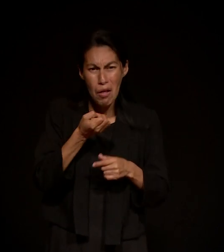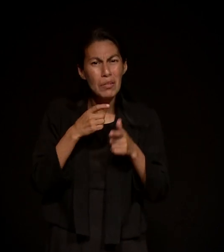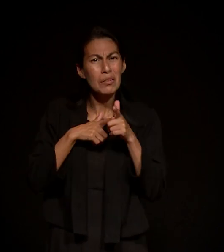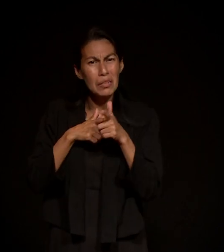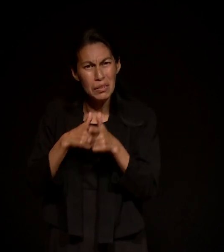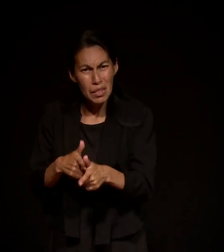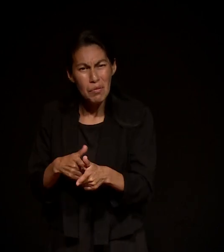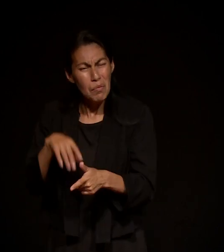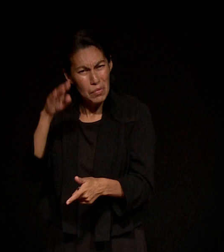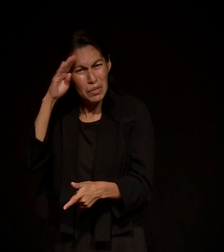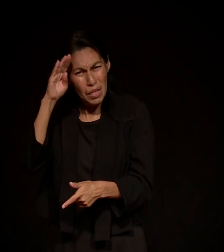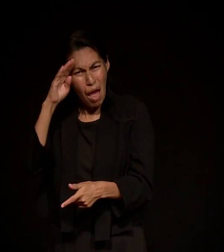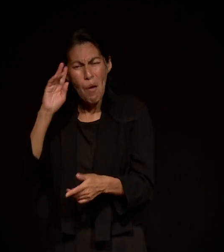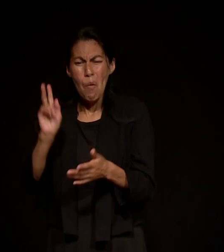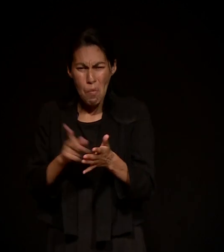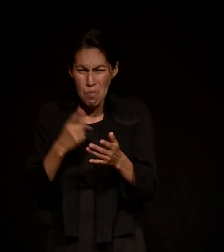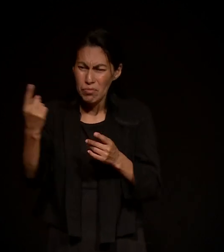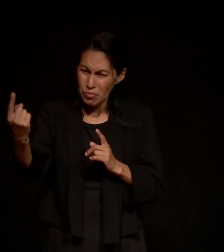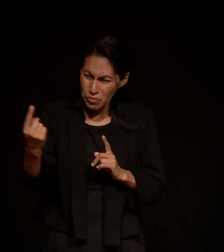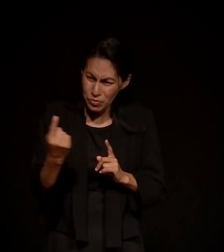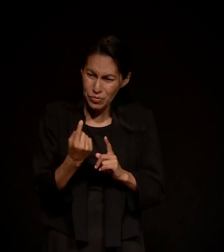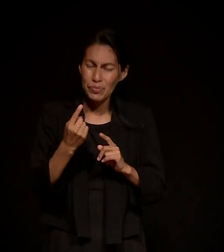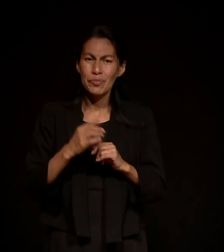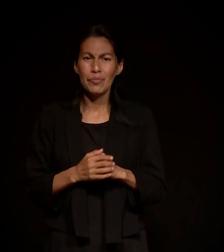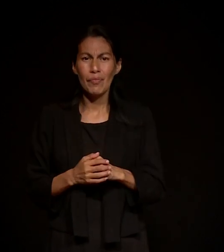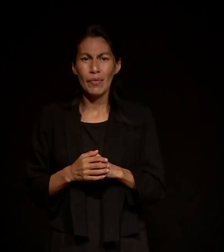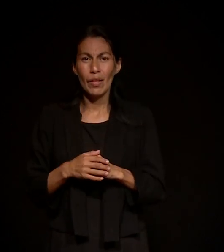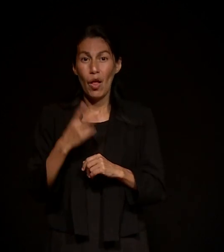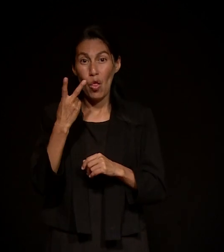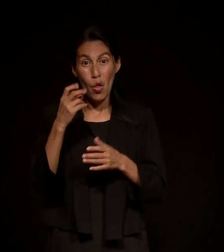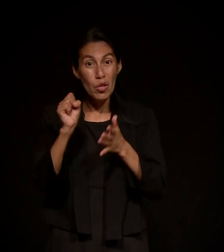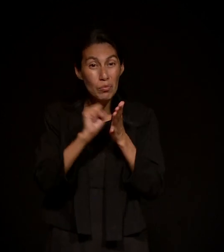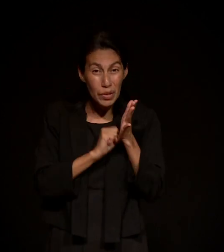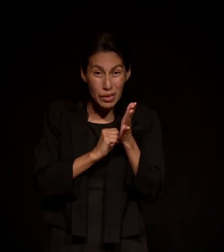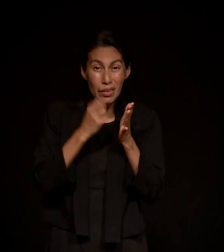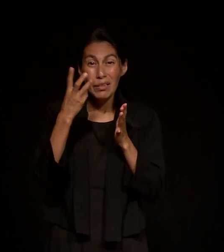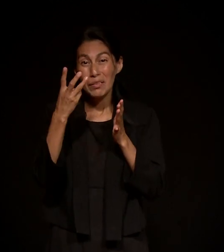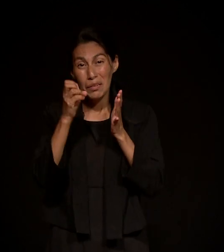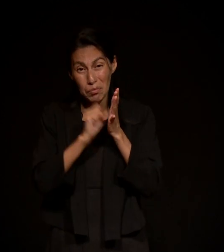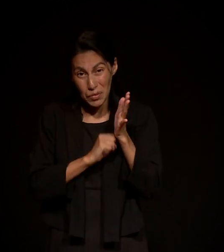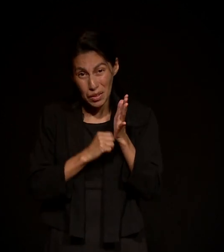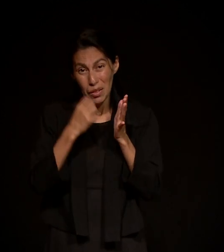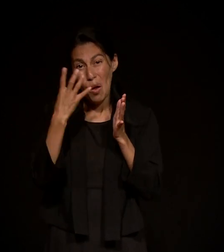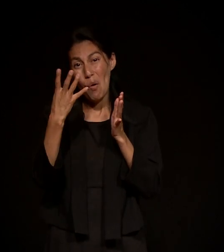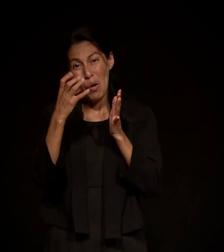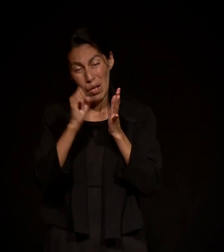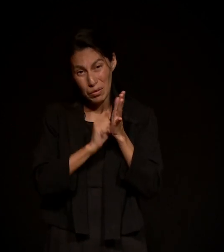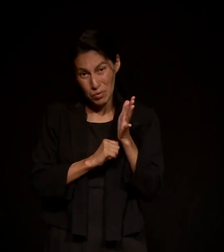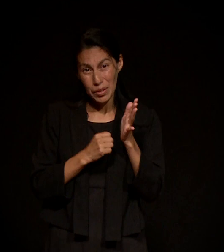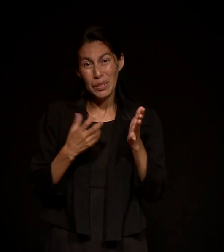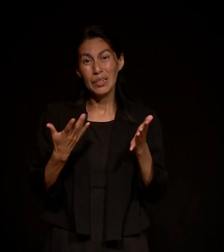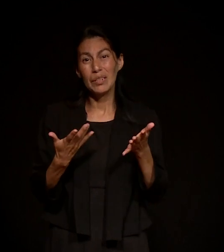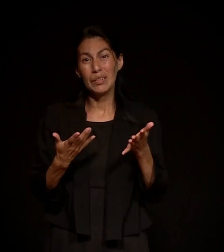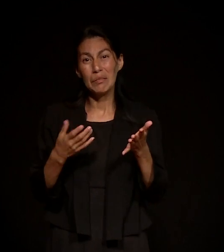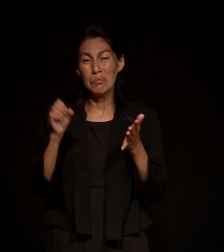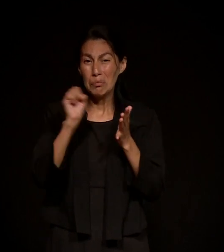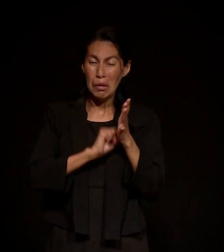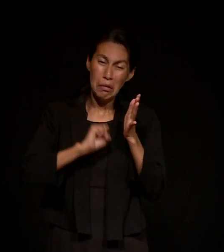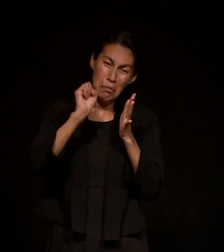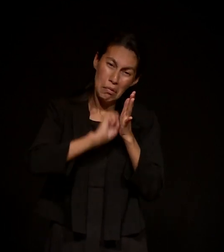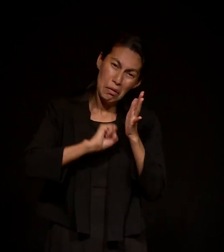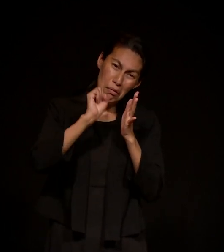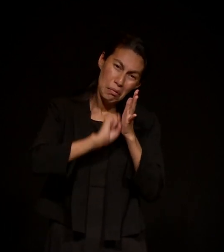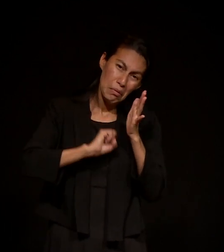orando porque nosotros creíamos que se iba a volver. Ya pasó dos meses, tres meses, cuatro